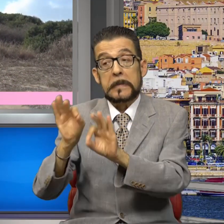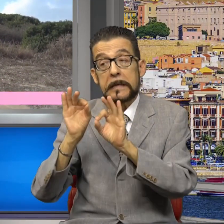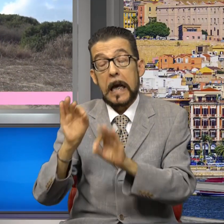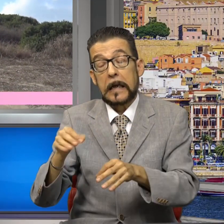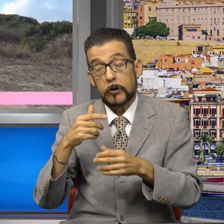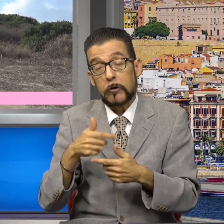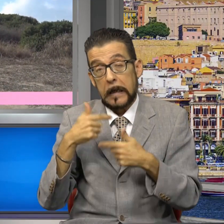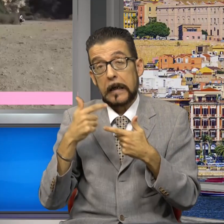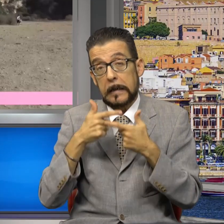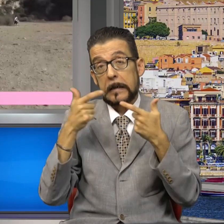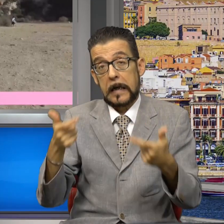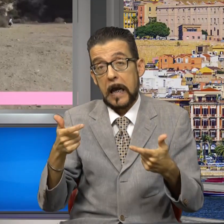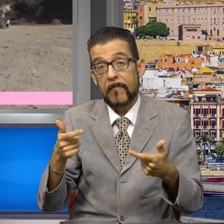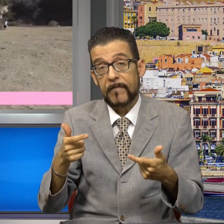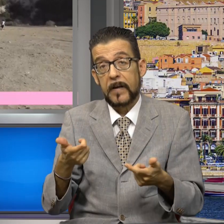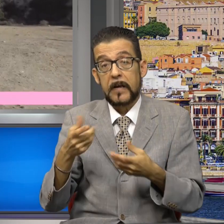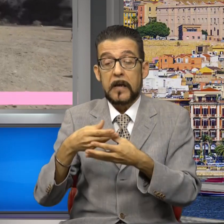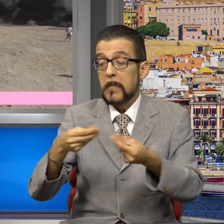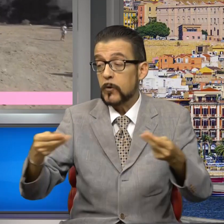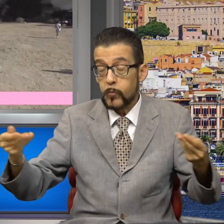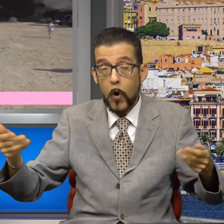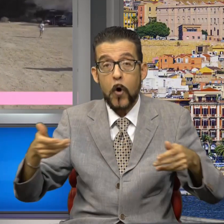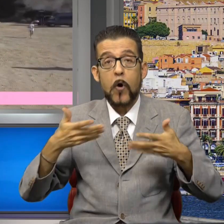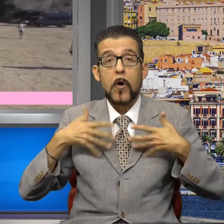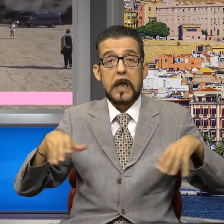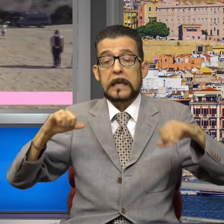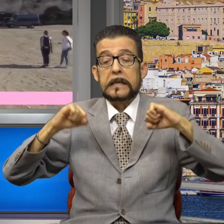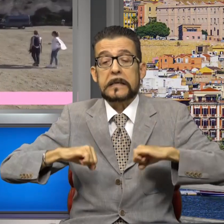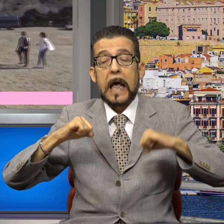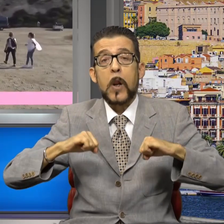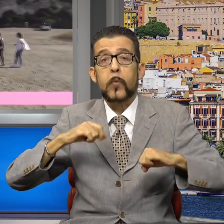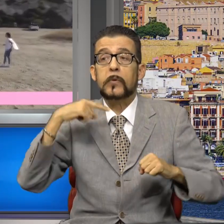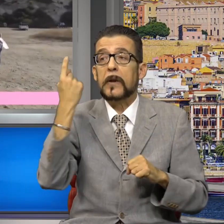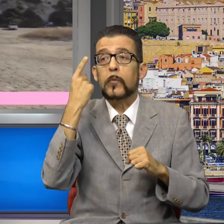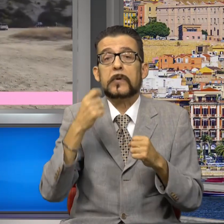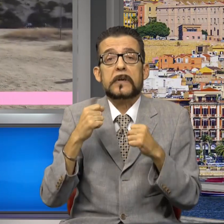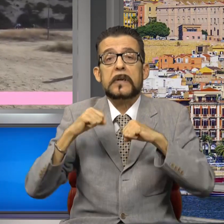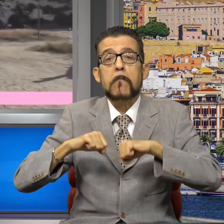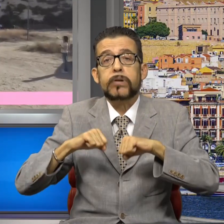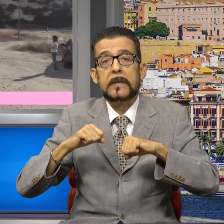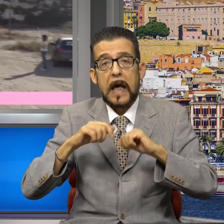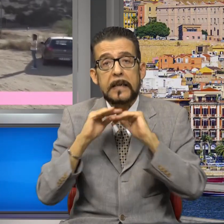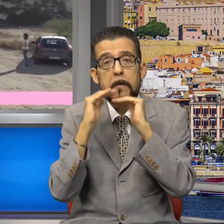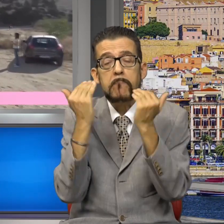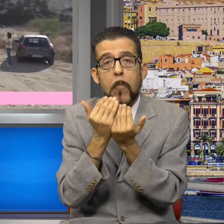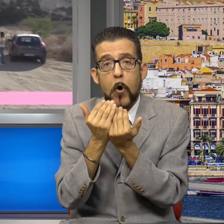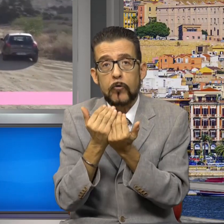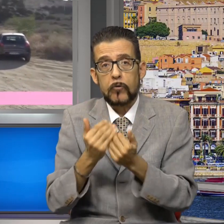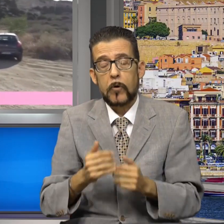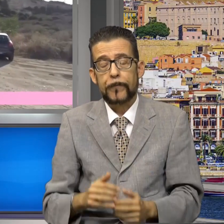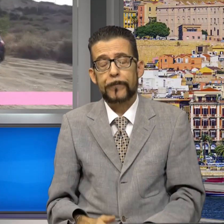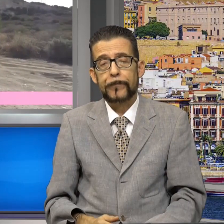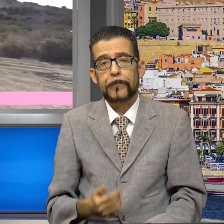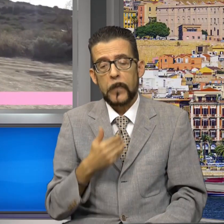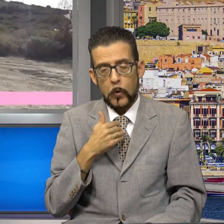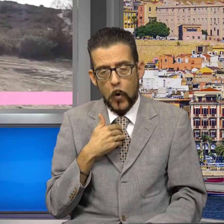pressante per l'integrità del suolo e la salute degli abitanti di tutto il mondo. Siamo qua oggi come a nome delle ACLI provinciali